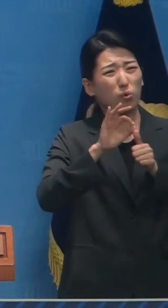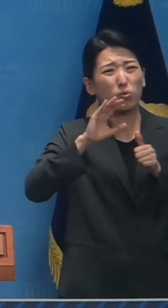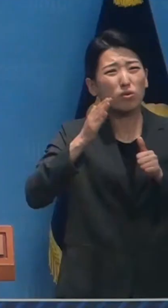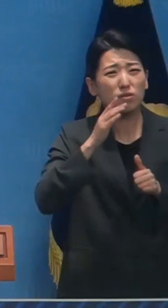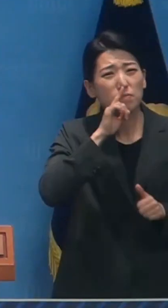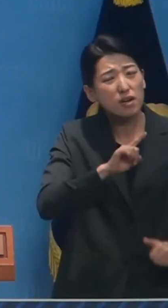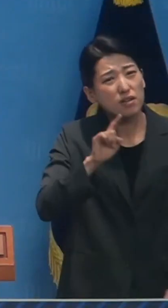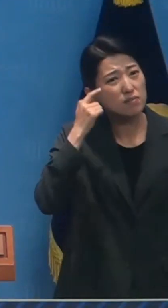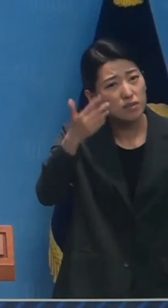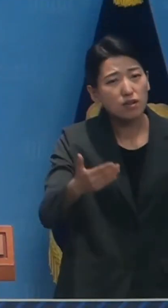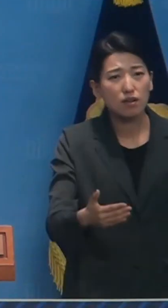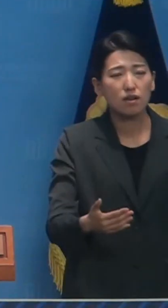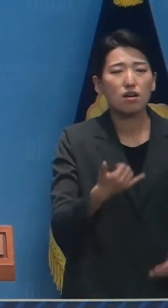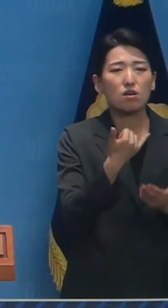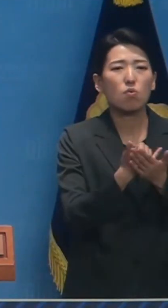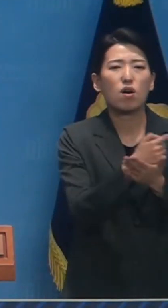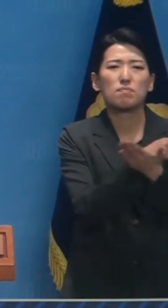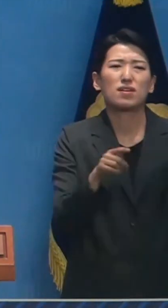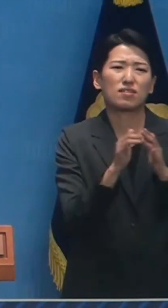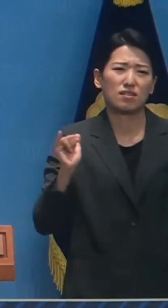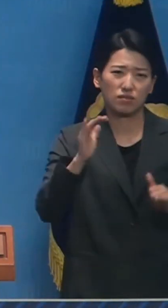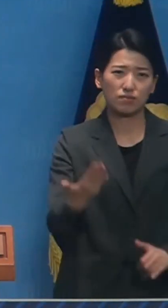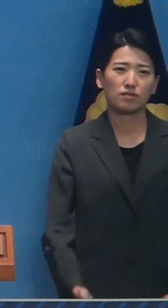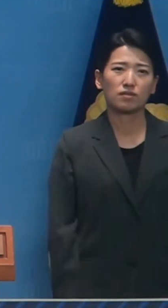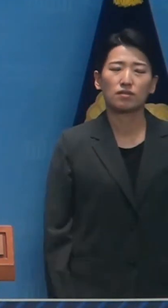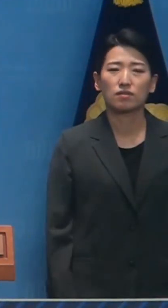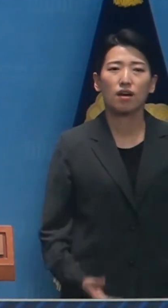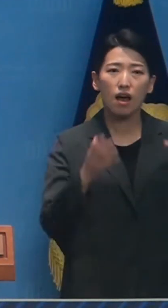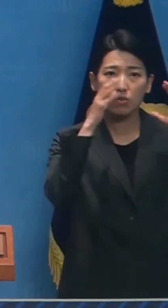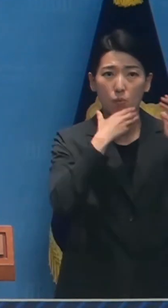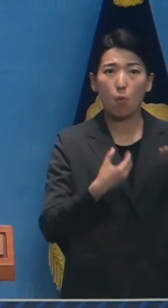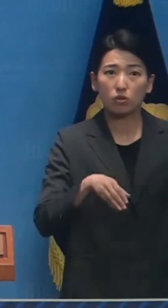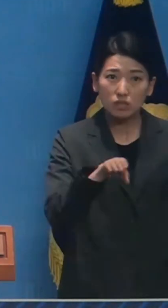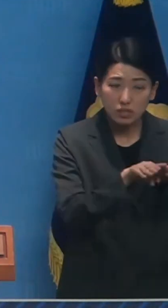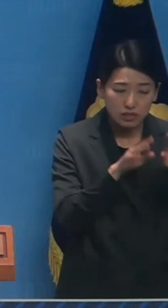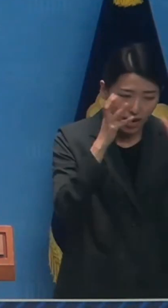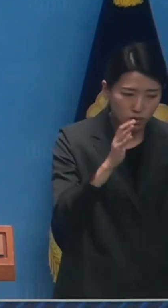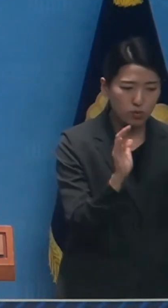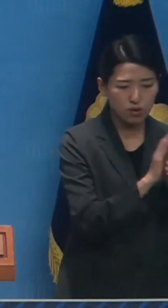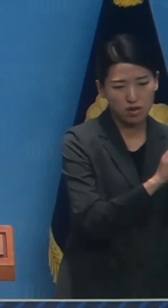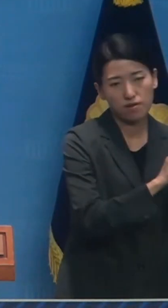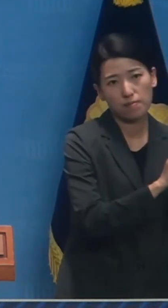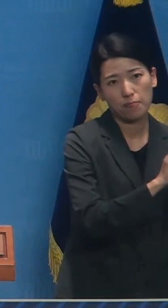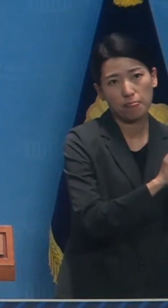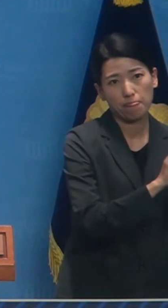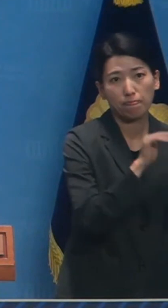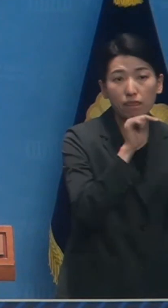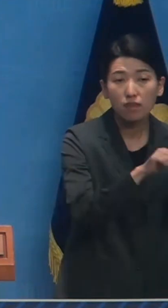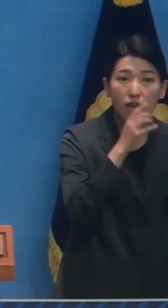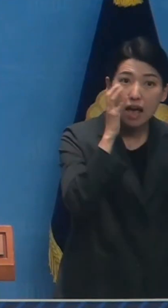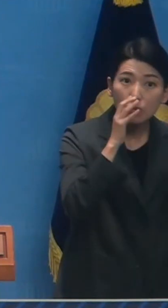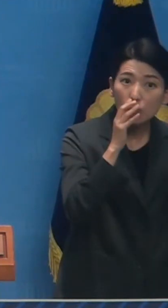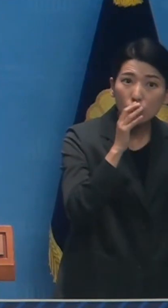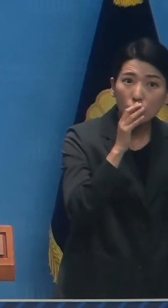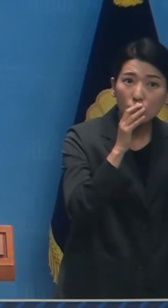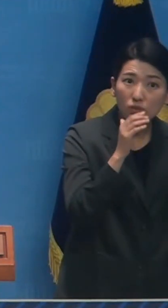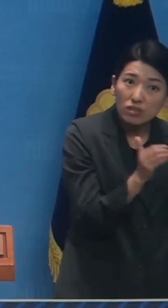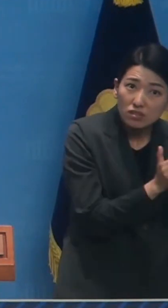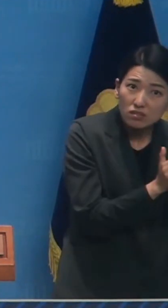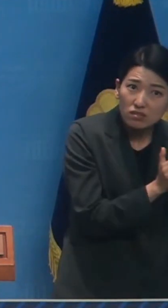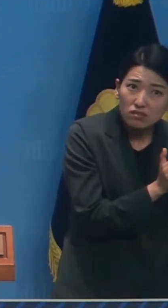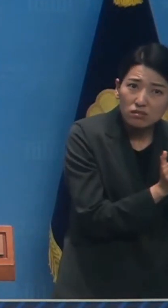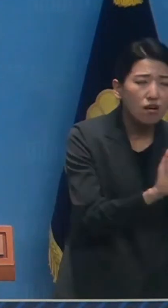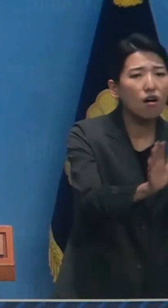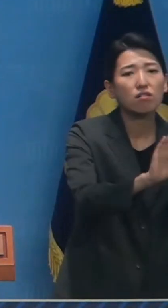산업의 피해자입니다. 아동복지의 대상은 아이들입니다. 그러나 영원히 아이들입니까? 그들은 청소년이